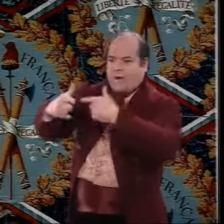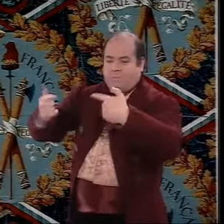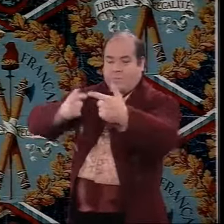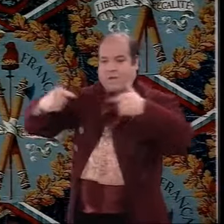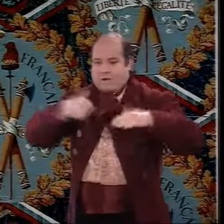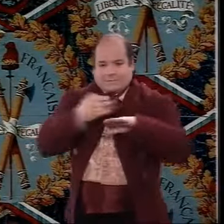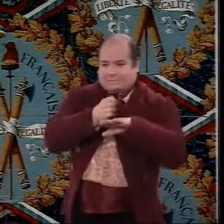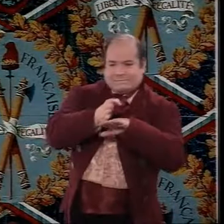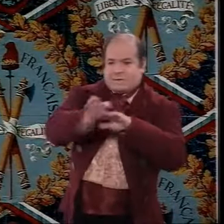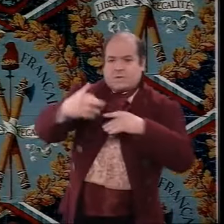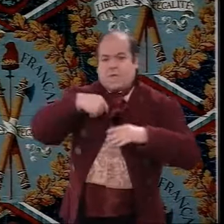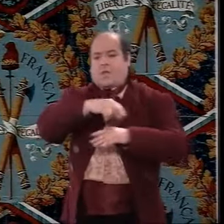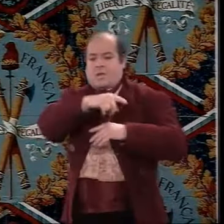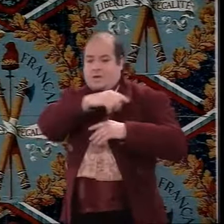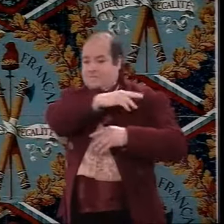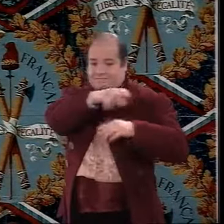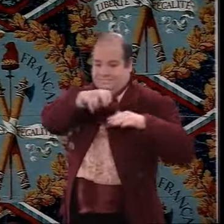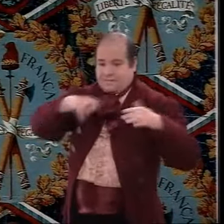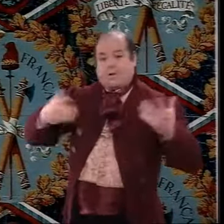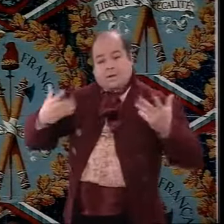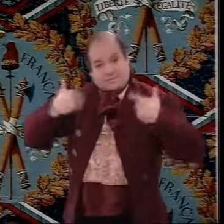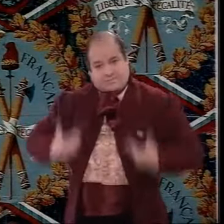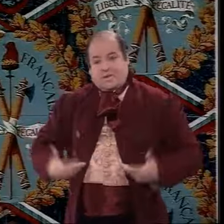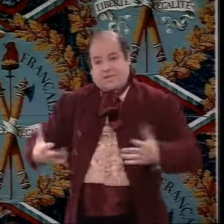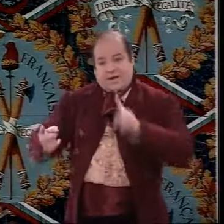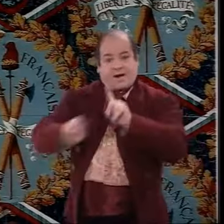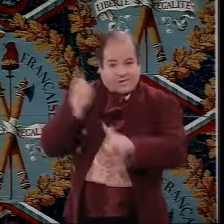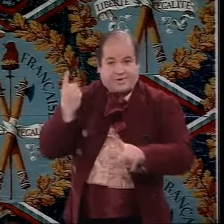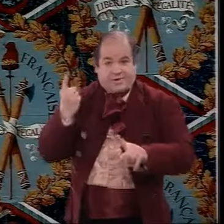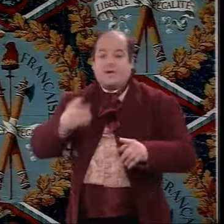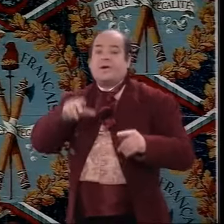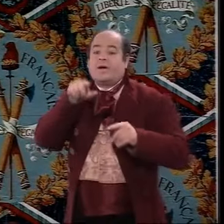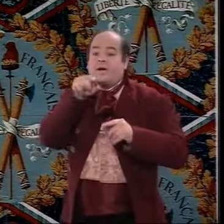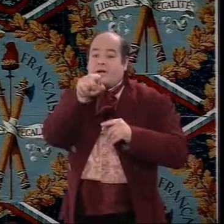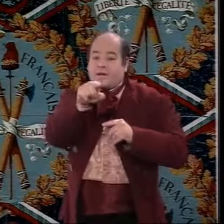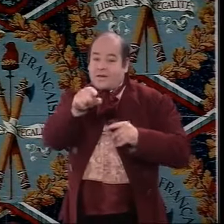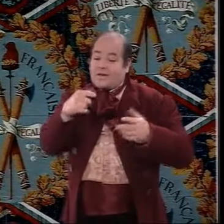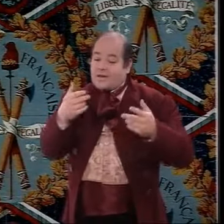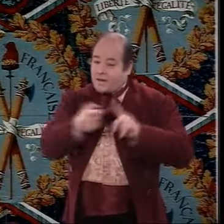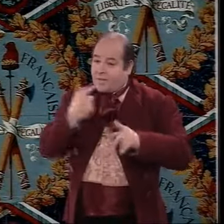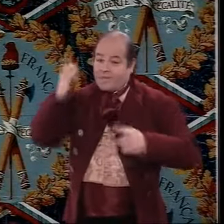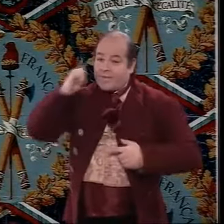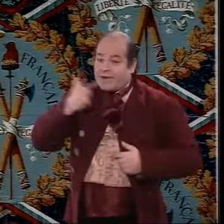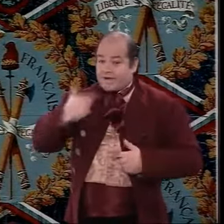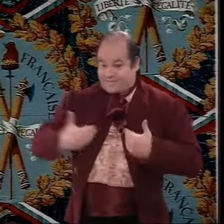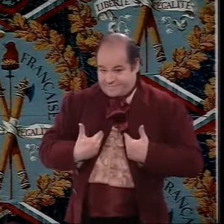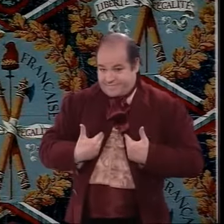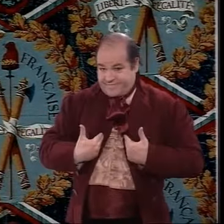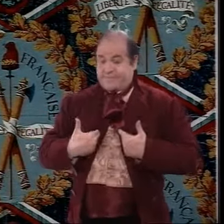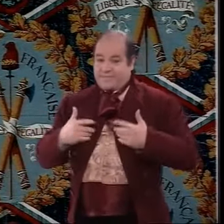l'on appelle la Révolution française. Ce qui est particulier, c'est que j'ai traversé cette période tourmentée en silence. Je suis sourd.